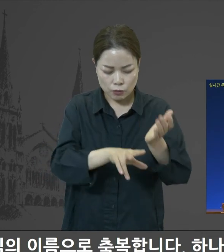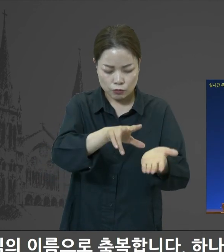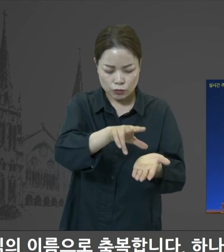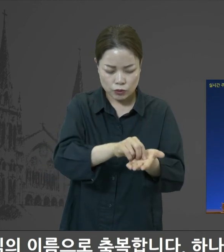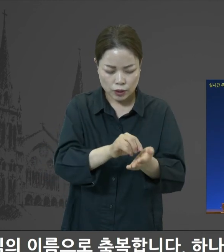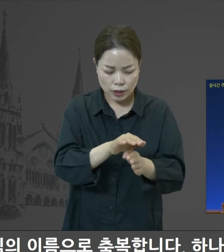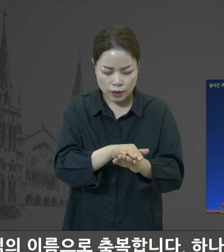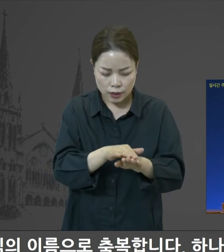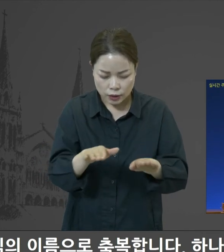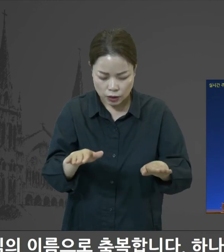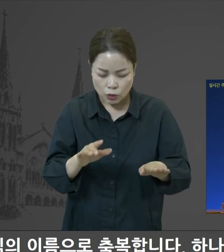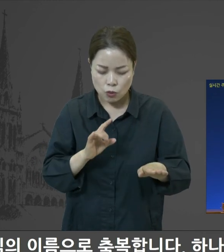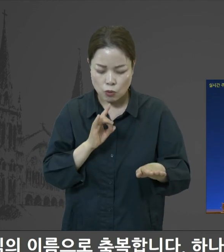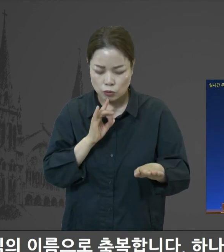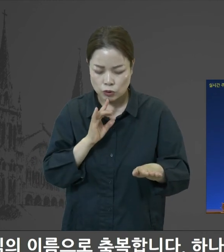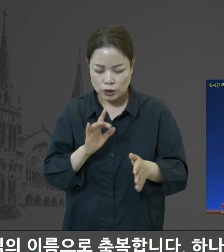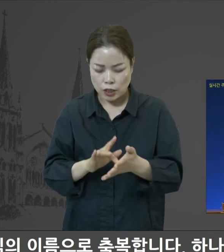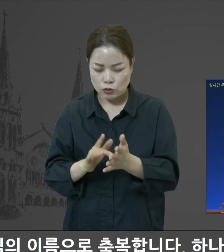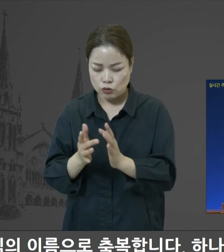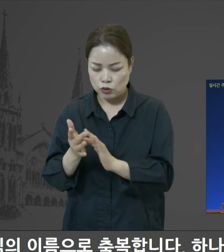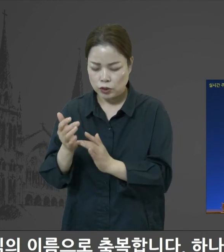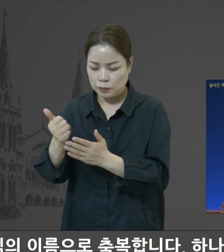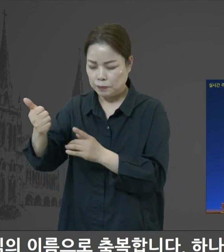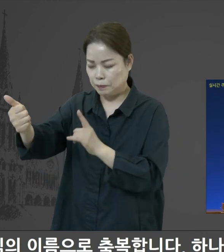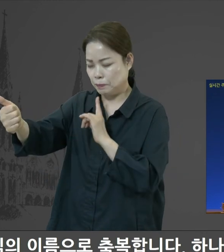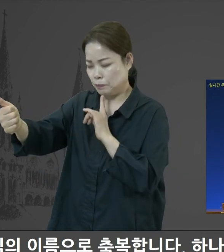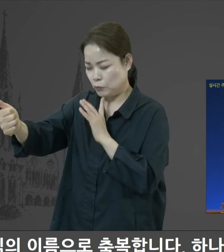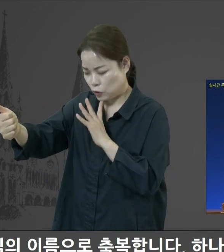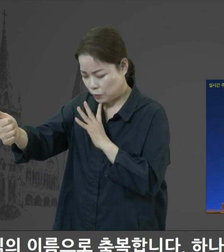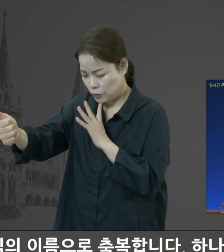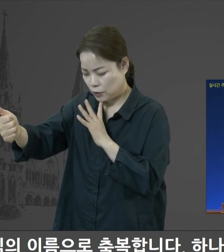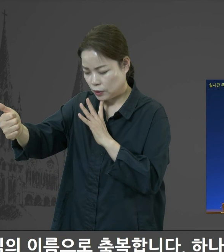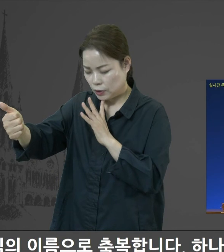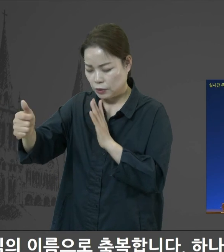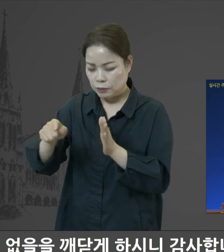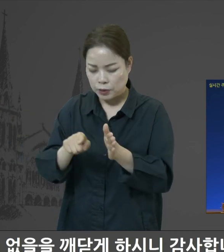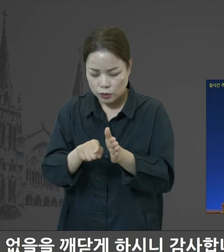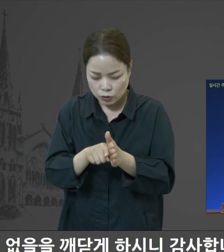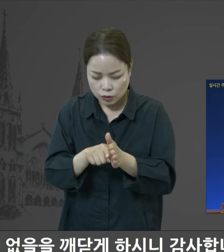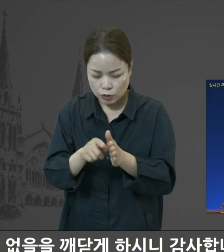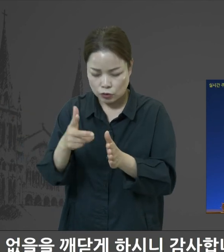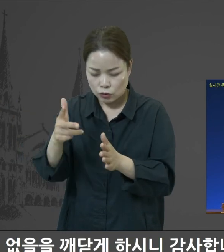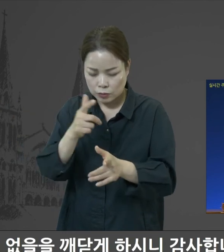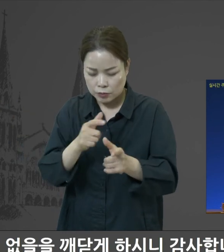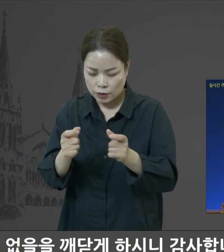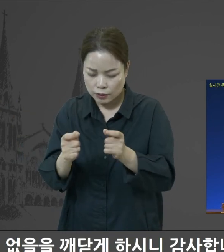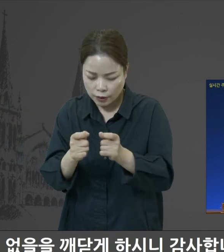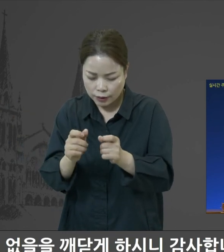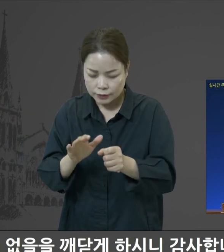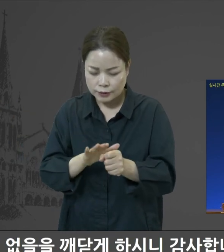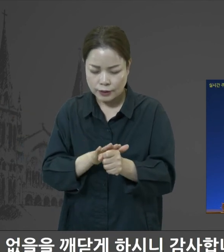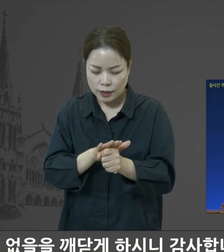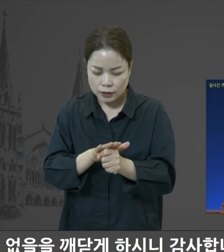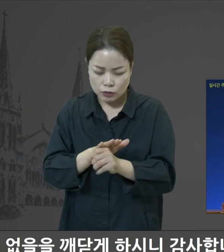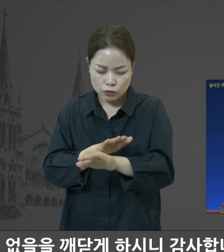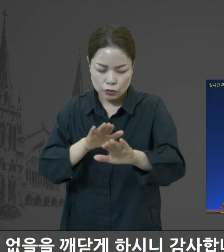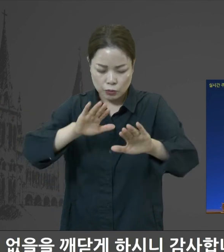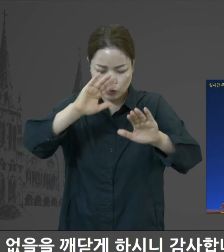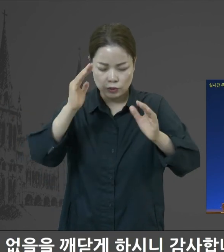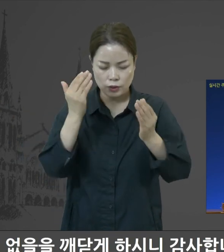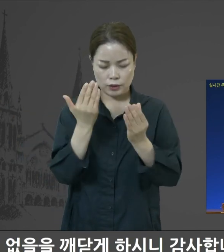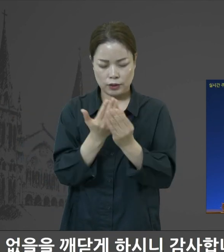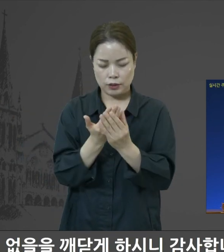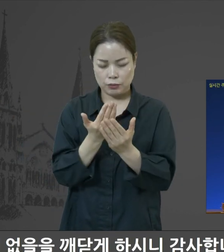대한 해결책이 오직 예수 그리스도 한 분임을 믿게 하여 주시고 그 주님을 더 가까이 하며 사랑하는 우리 모두가 되게 하여